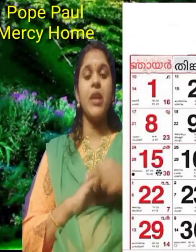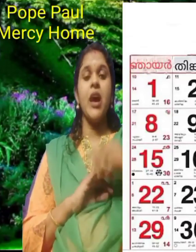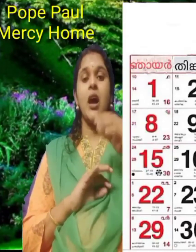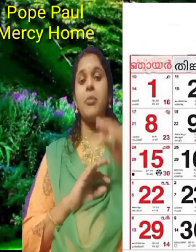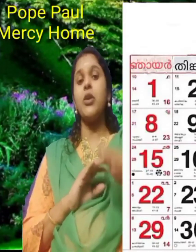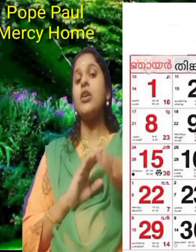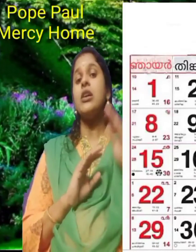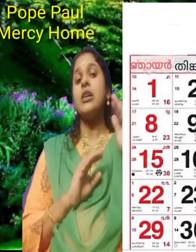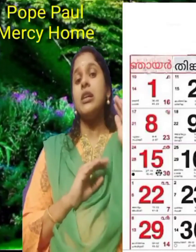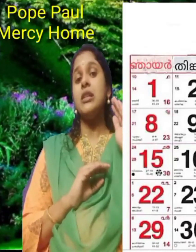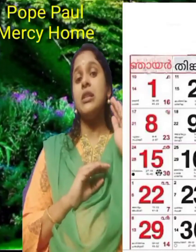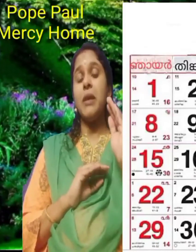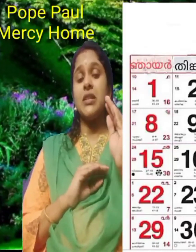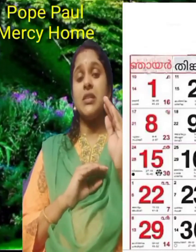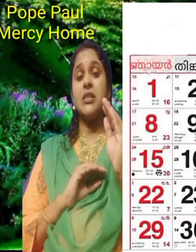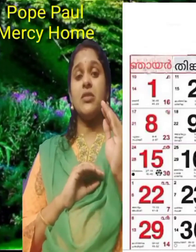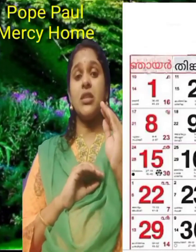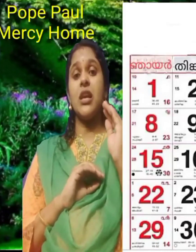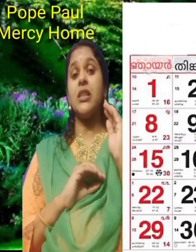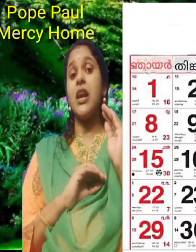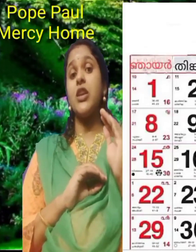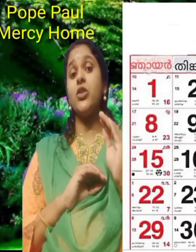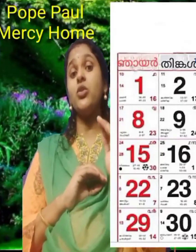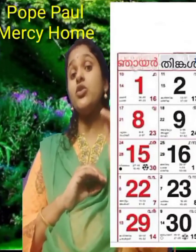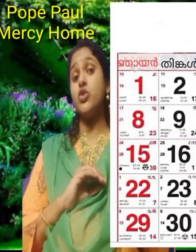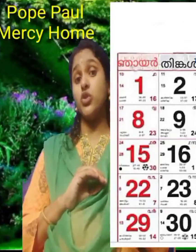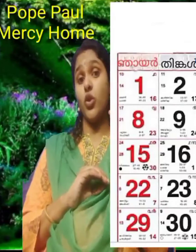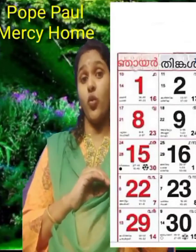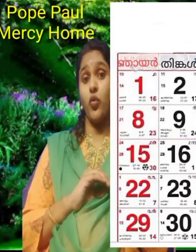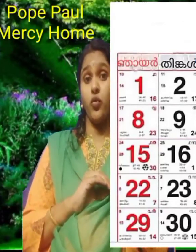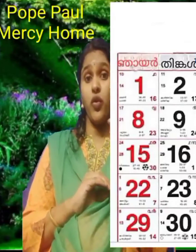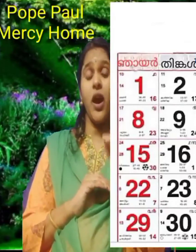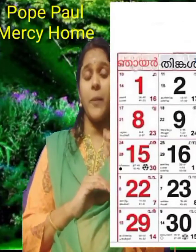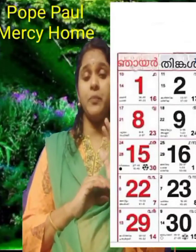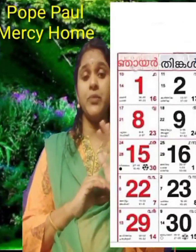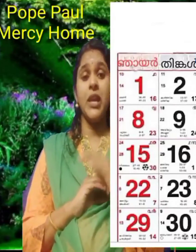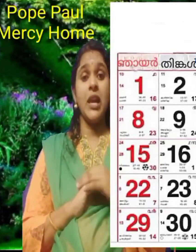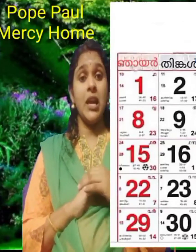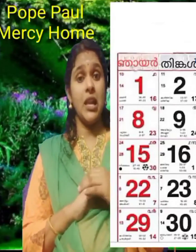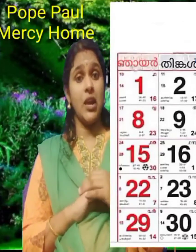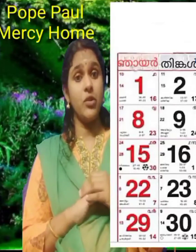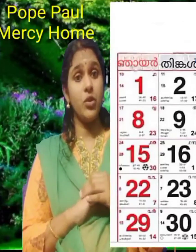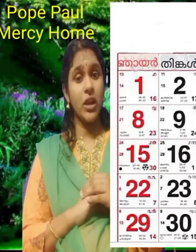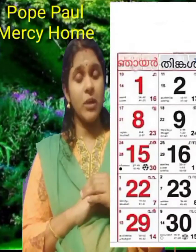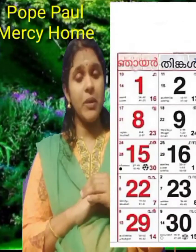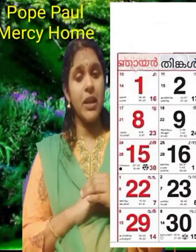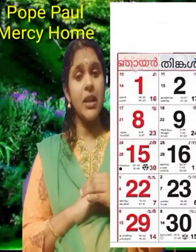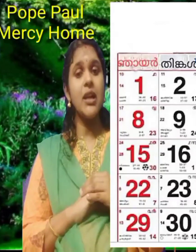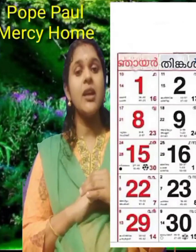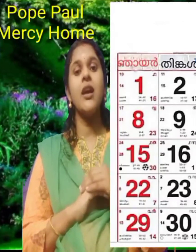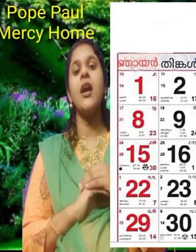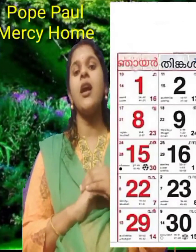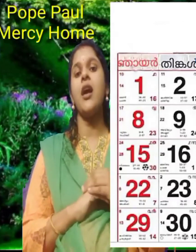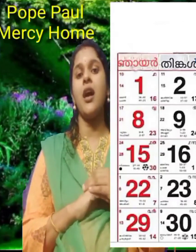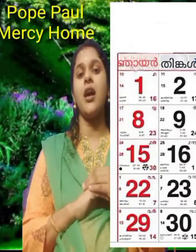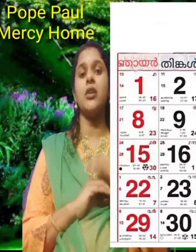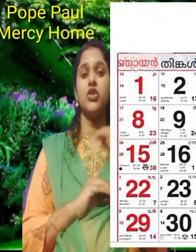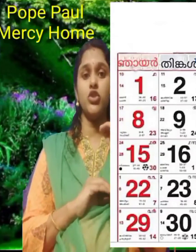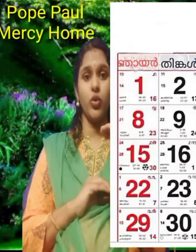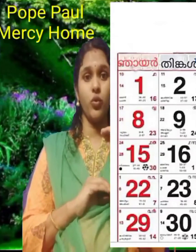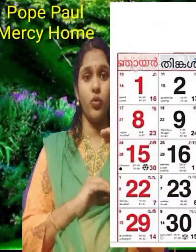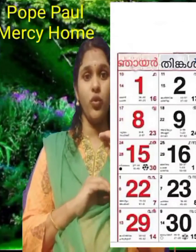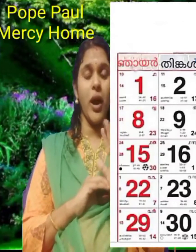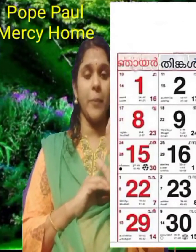പറഞ്ഞുതരാട്ടോ. അപ്പൊ ഇന്ന് പഠിച്ച ദിവസം ഏതായിരുന്നു? ചൊവ്വ. എല്ലാവരും ഉറക്കെ പറയ്,